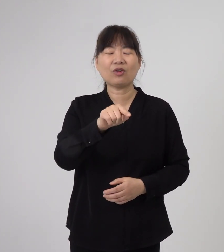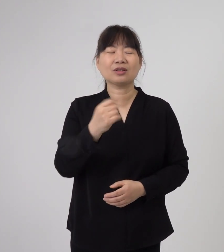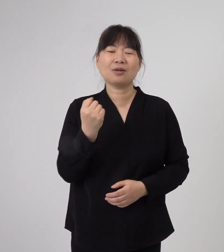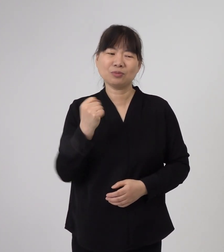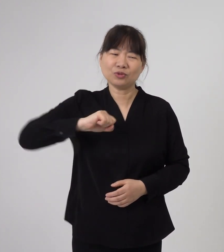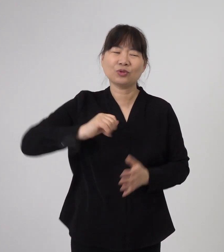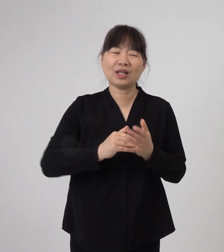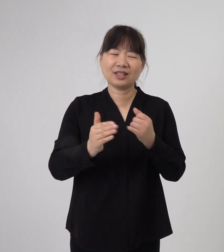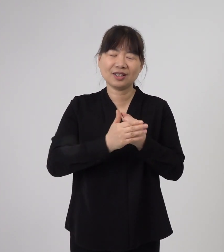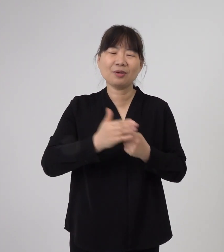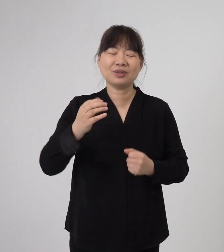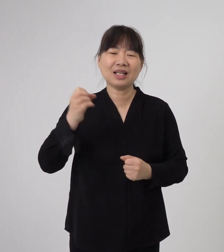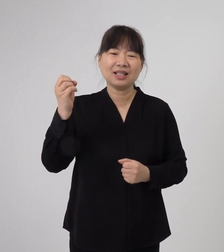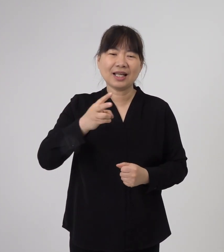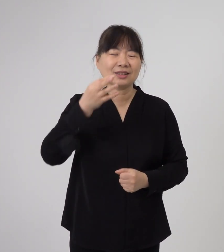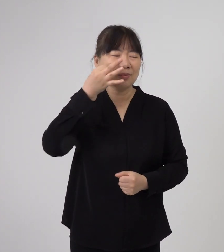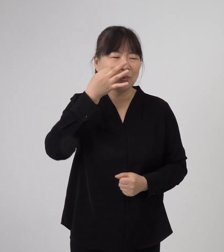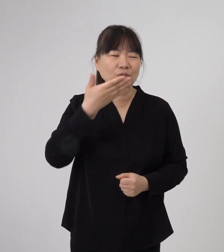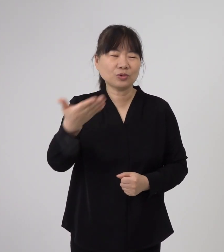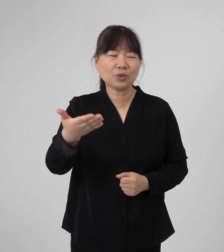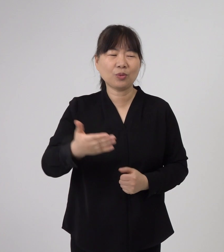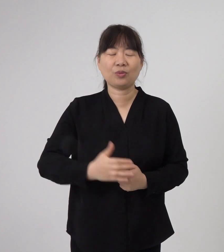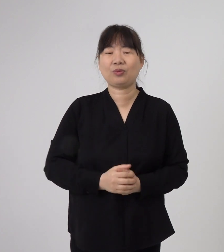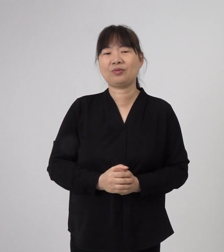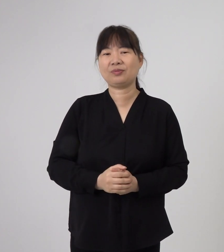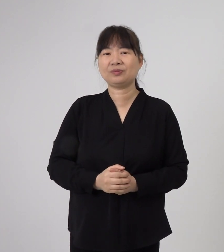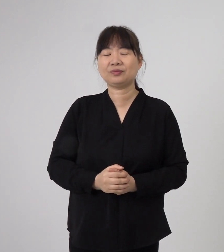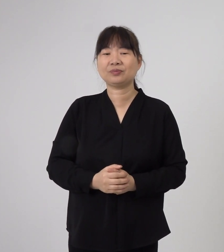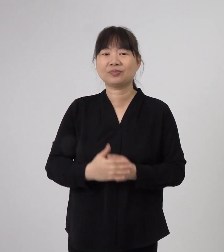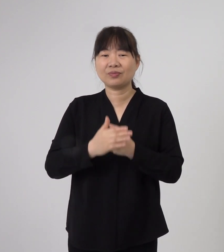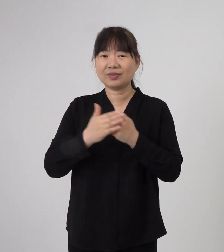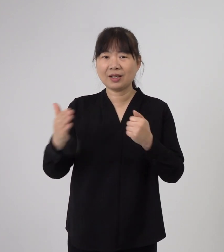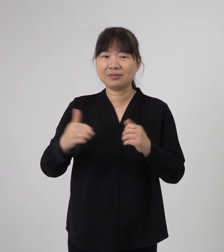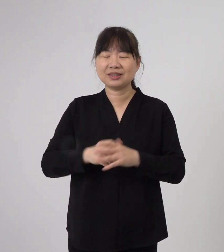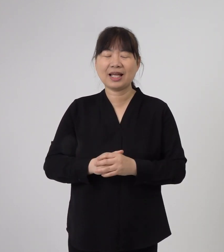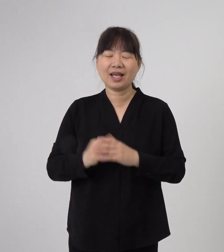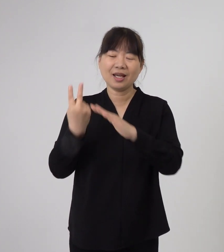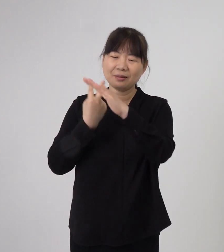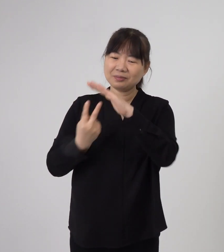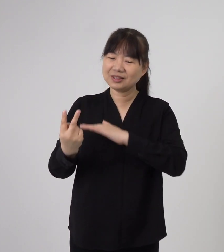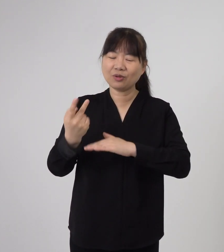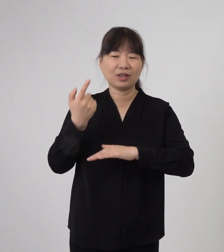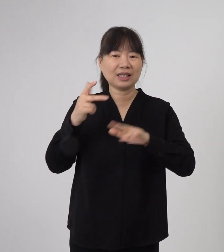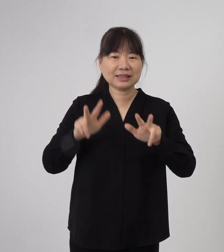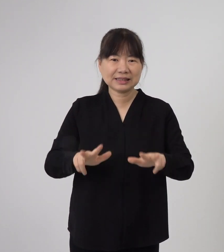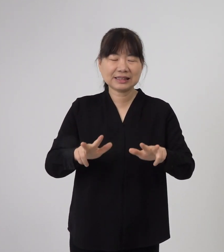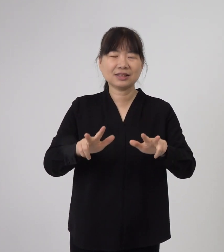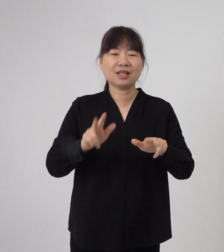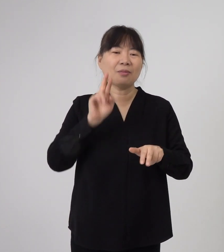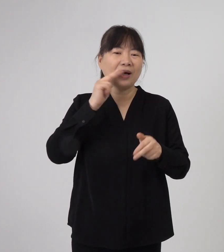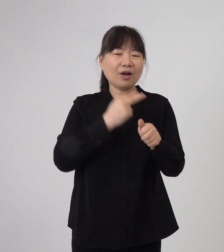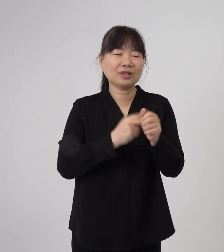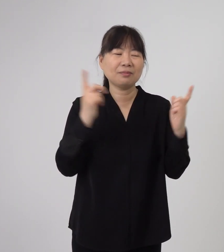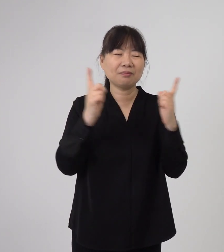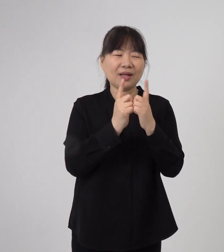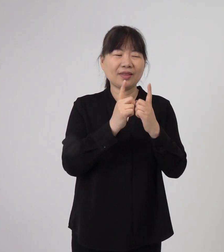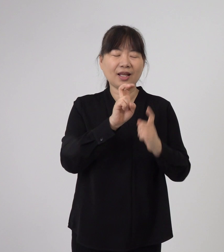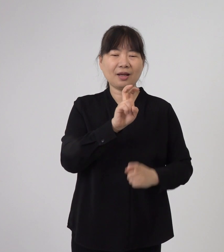여러분, 여기서 말하는 환상은 그런 우리가 소위 생각하는 비전적 차원의 환상을 얘기하는 게 아니에요.